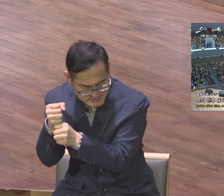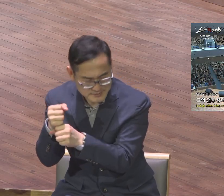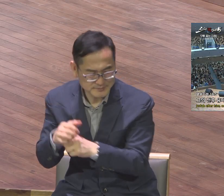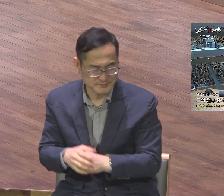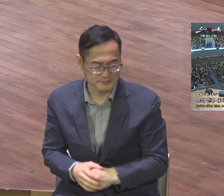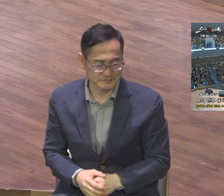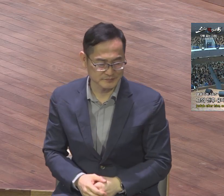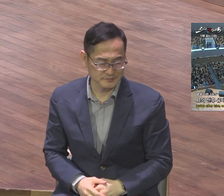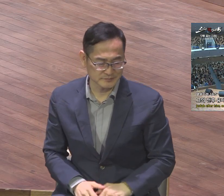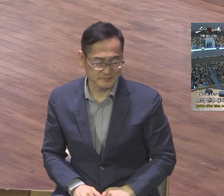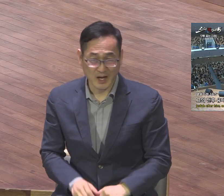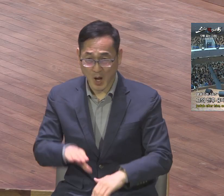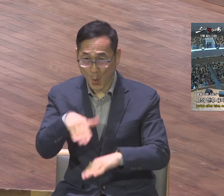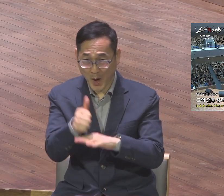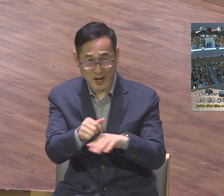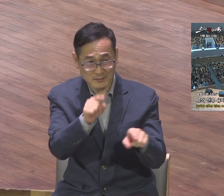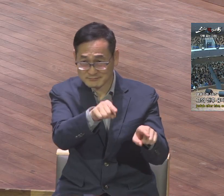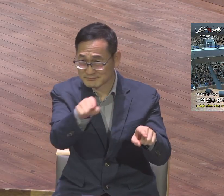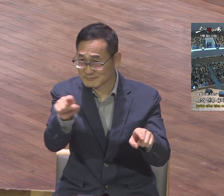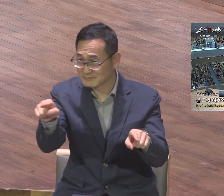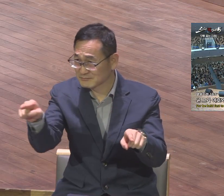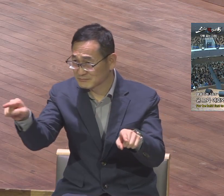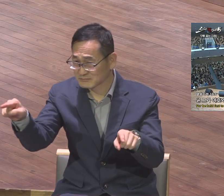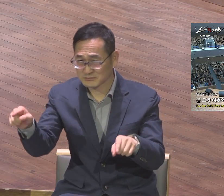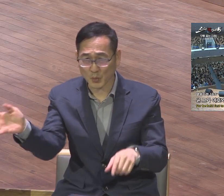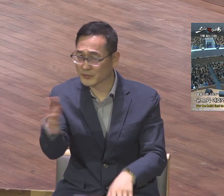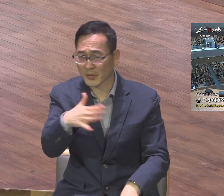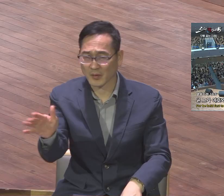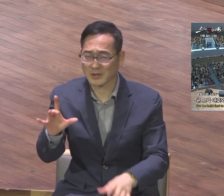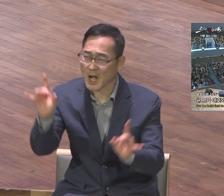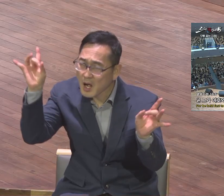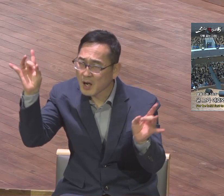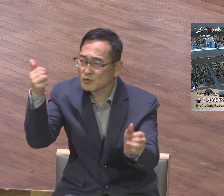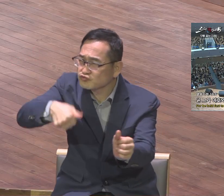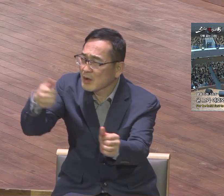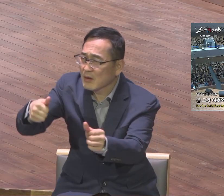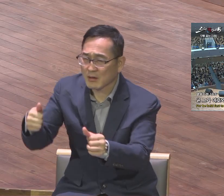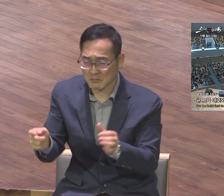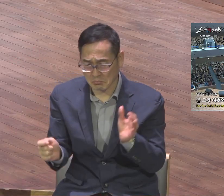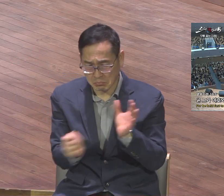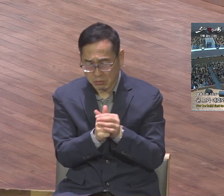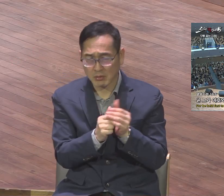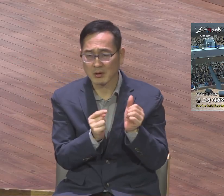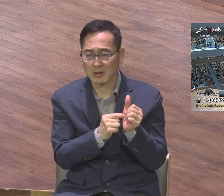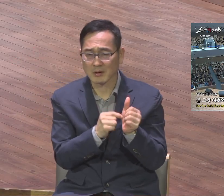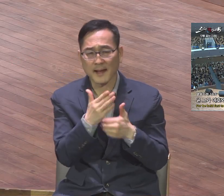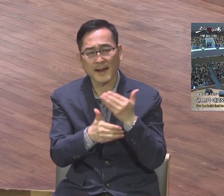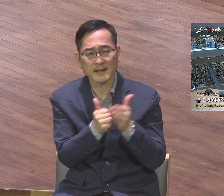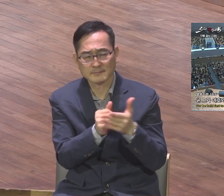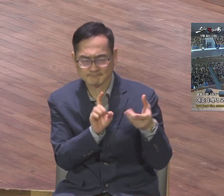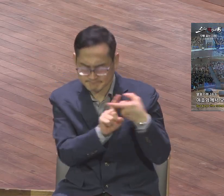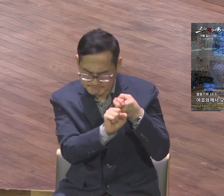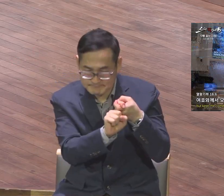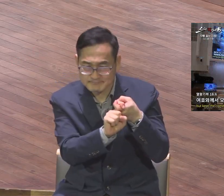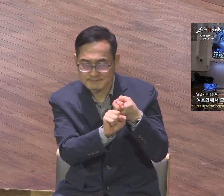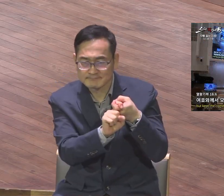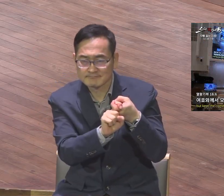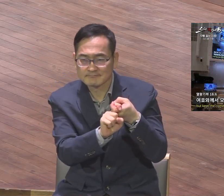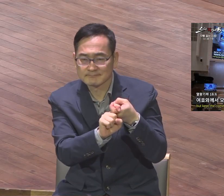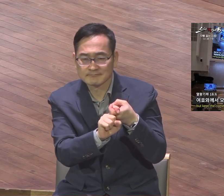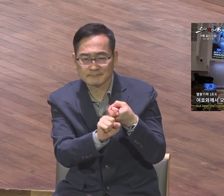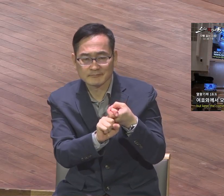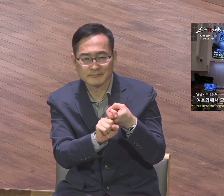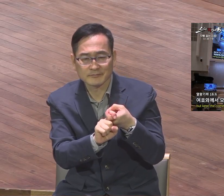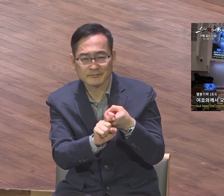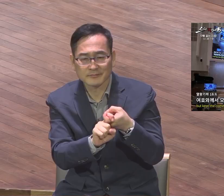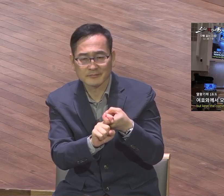전후 유다 여러 왕 중에 그러한 자가 없었으니 곧 그가 여호와께 연합하여 그에게서 떠나지 아니하고 여호와께서